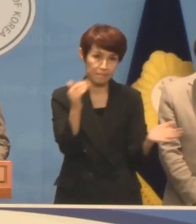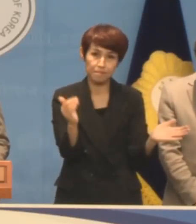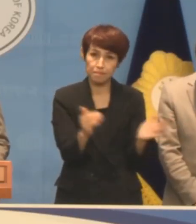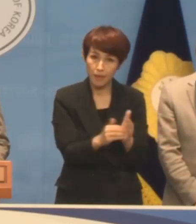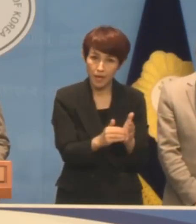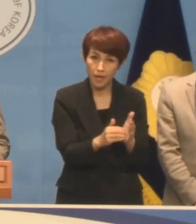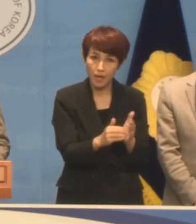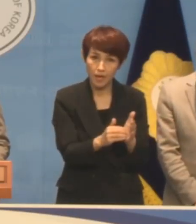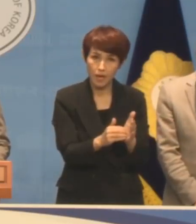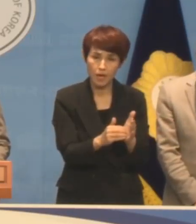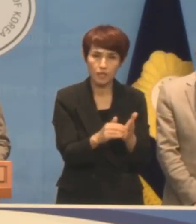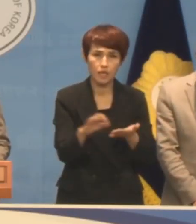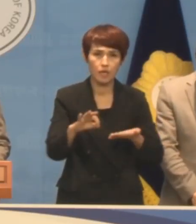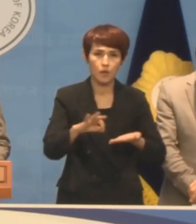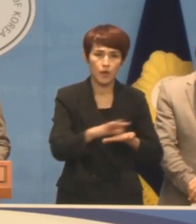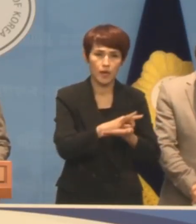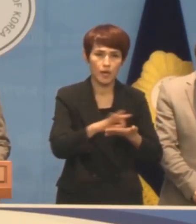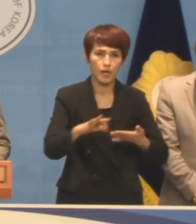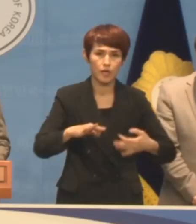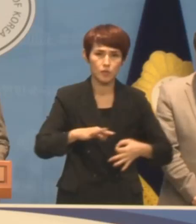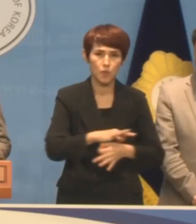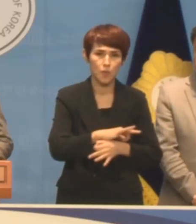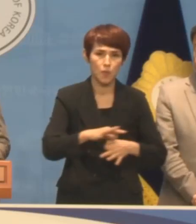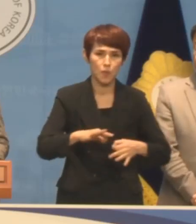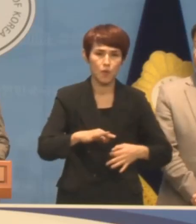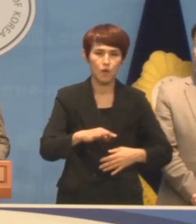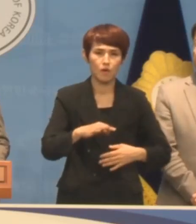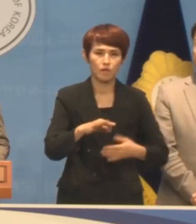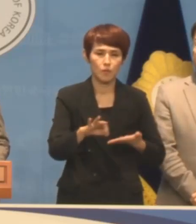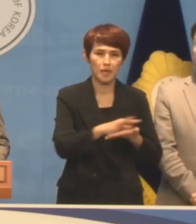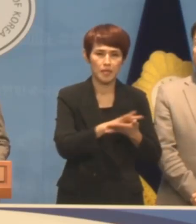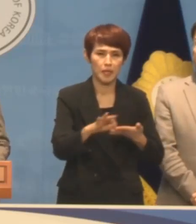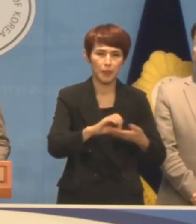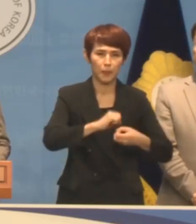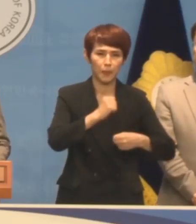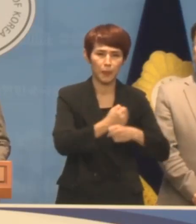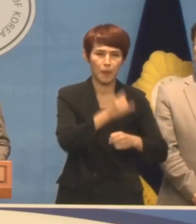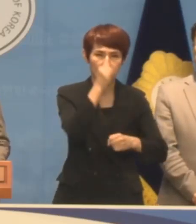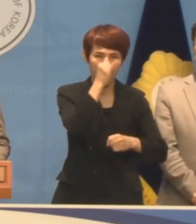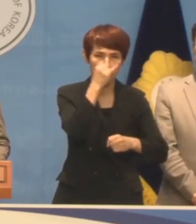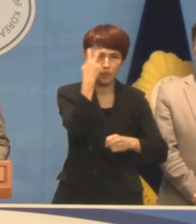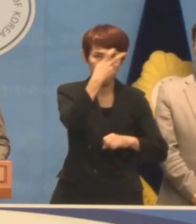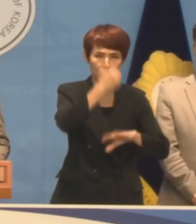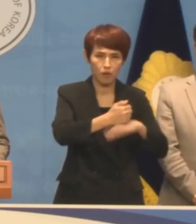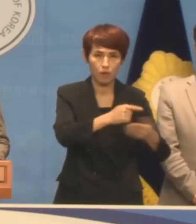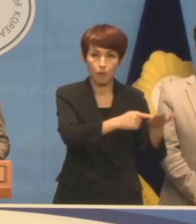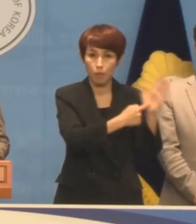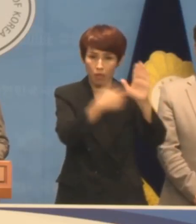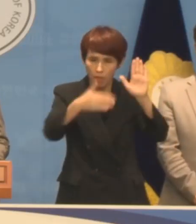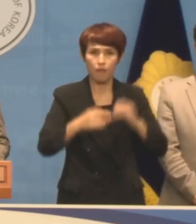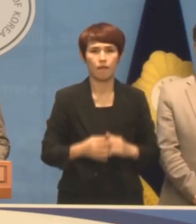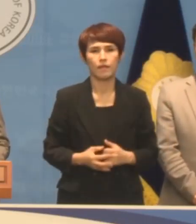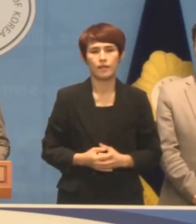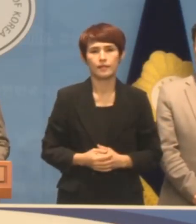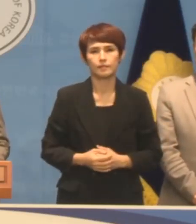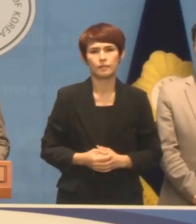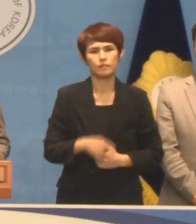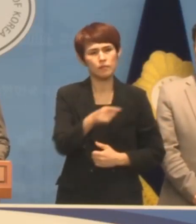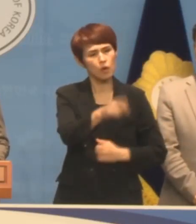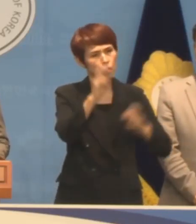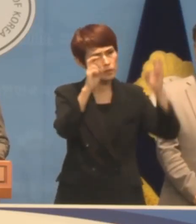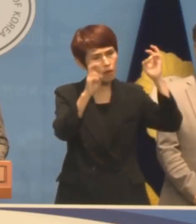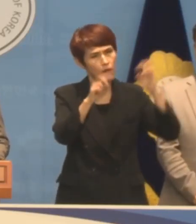실시했는데 회계조작 혐의에 대한 조사 결과 발표를 아직까지 하지 않고 있습니다. 이